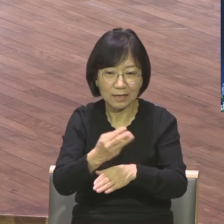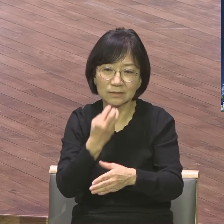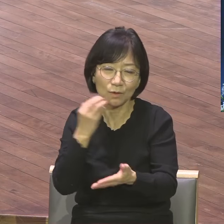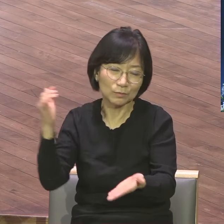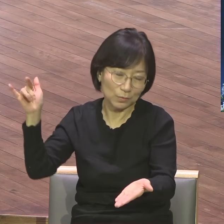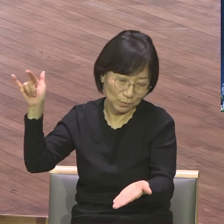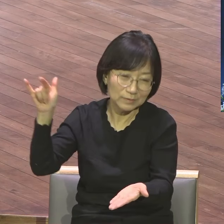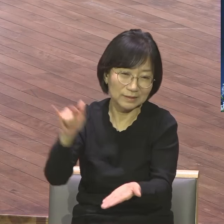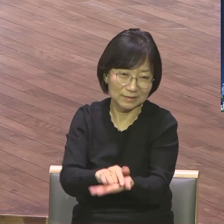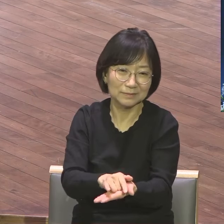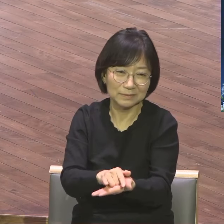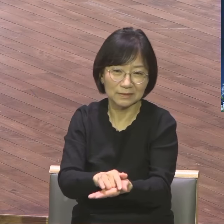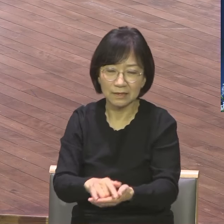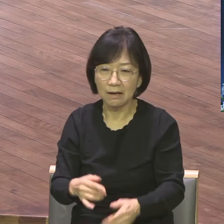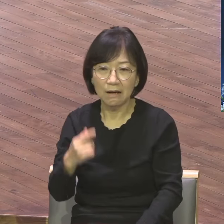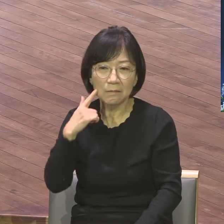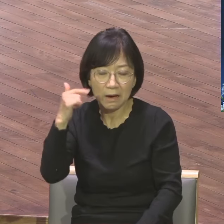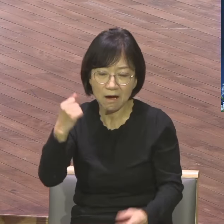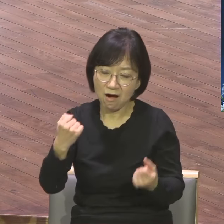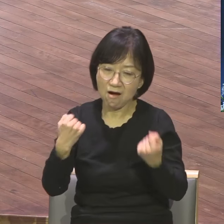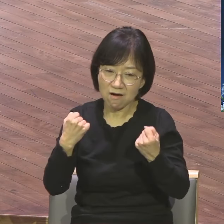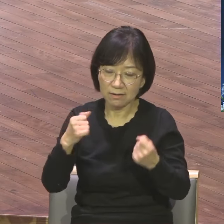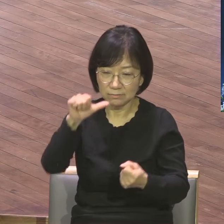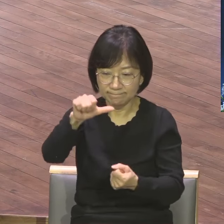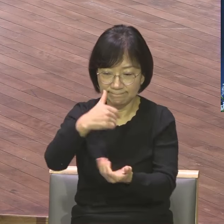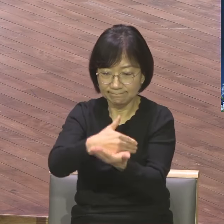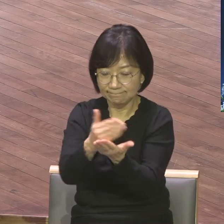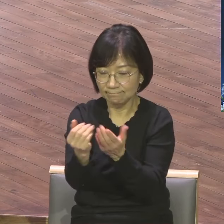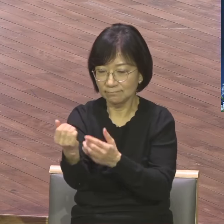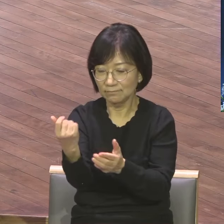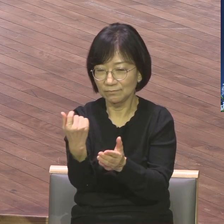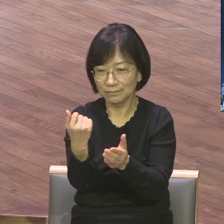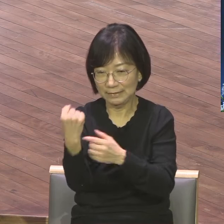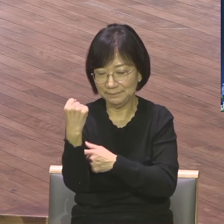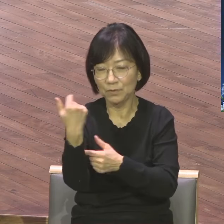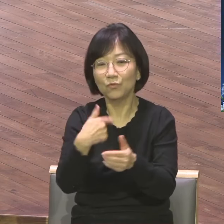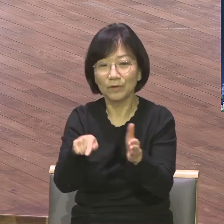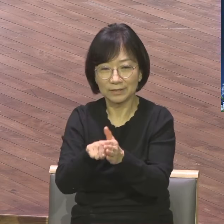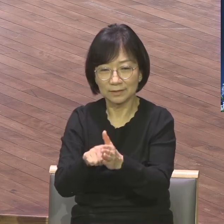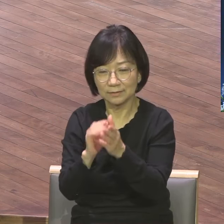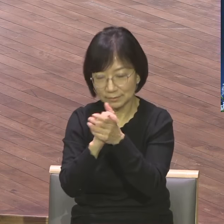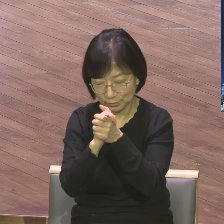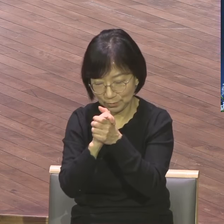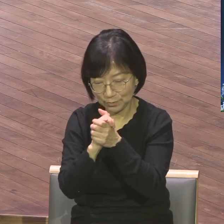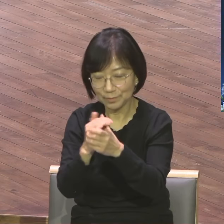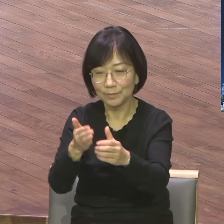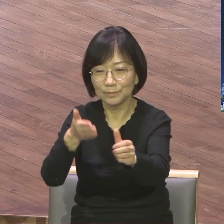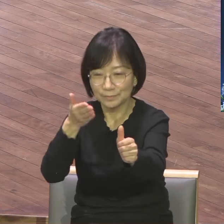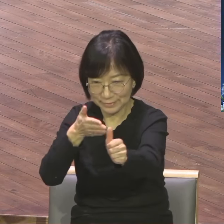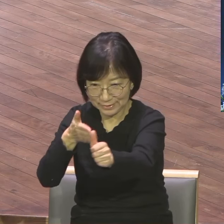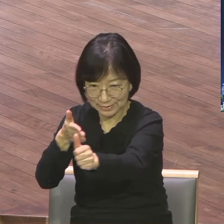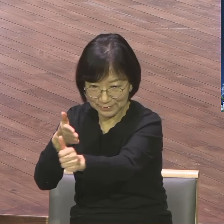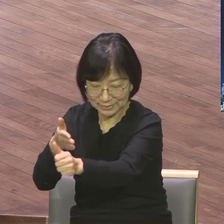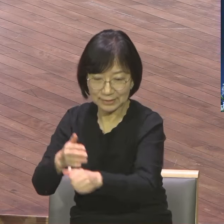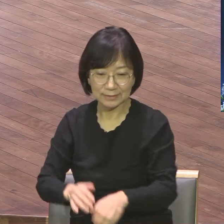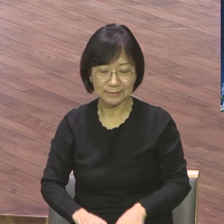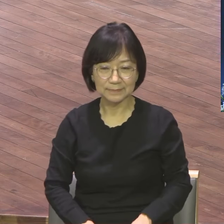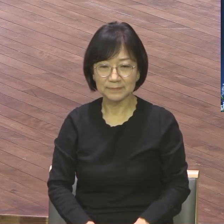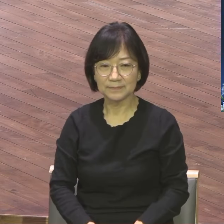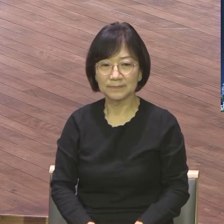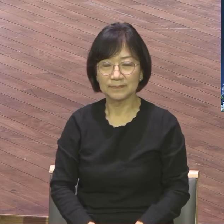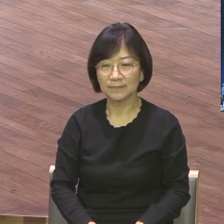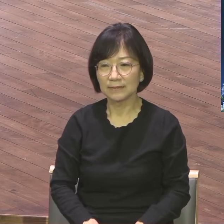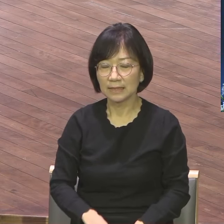도착하십니다. 목사님의 건강과 오력을 위해 여러분들이 기도해 주시기를 바랍니다. 특별히